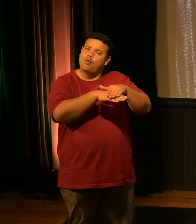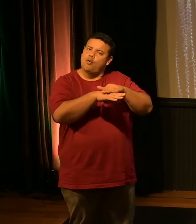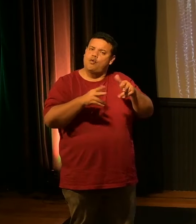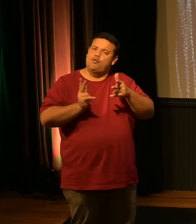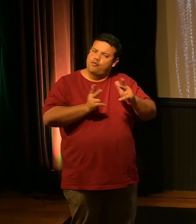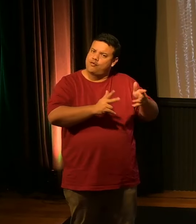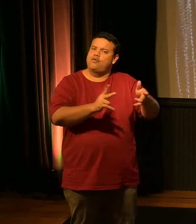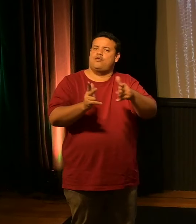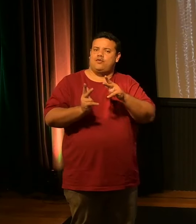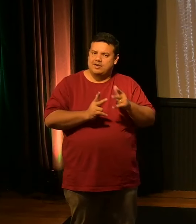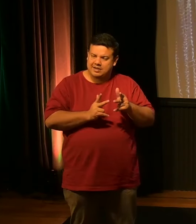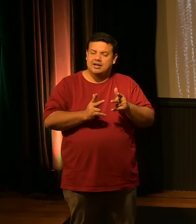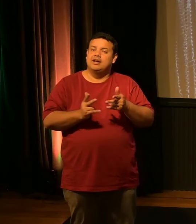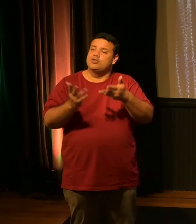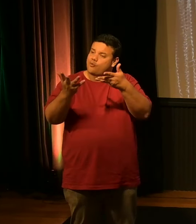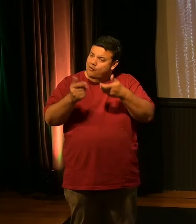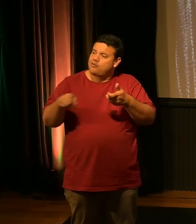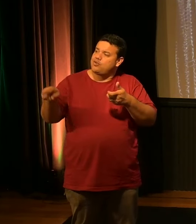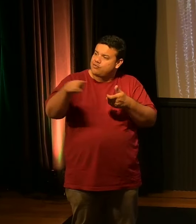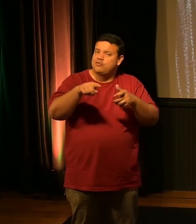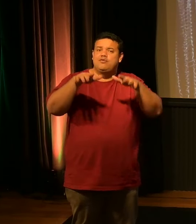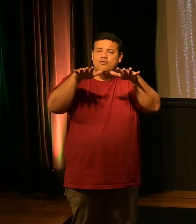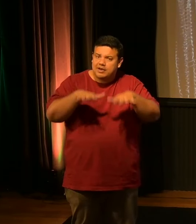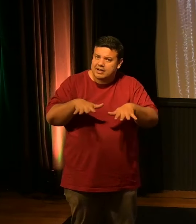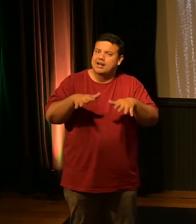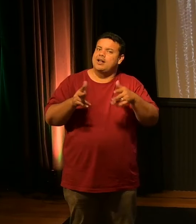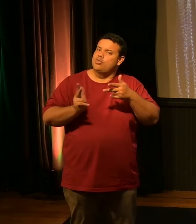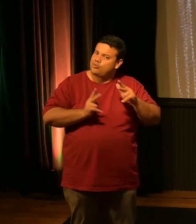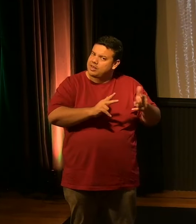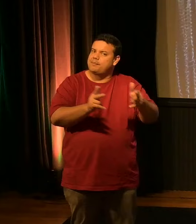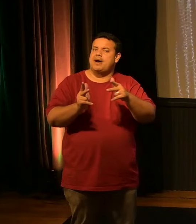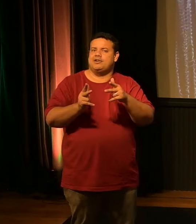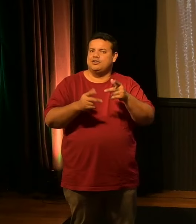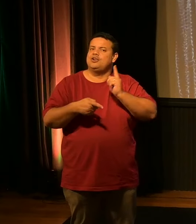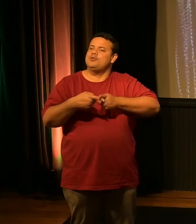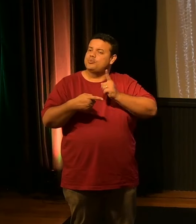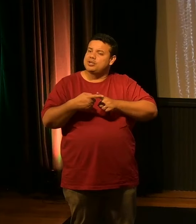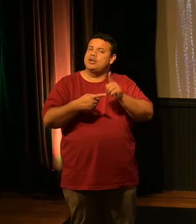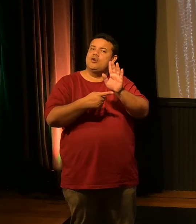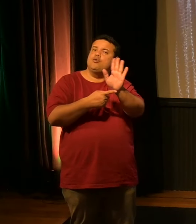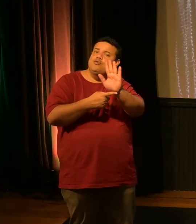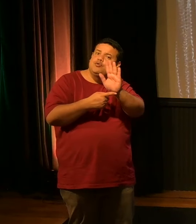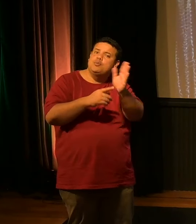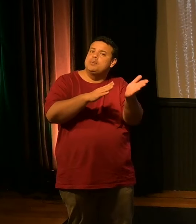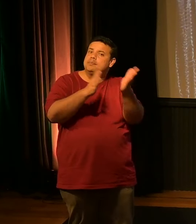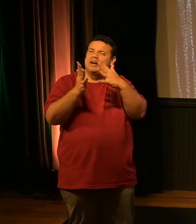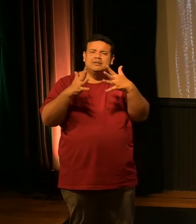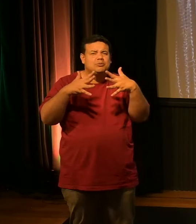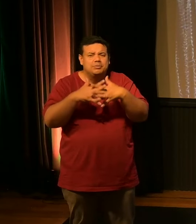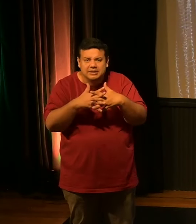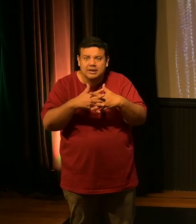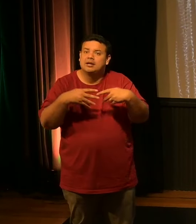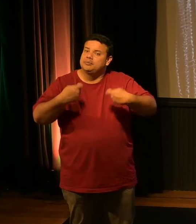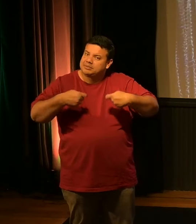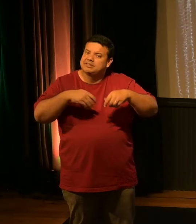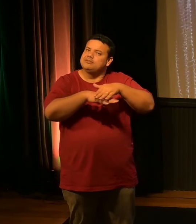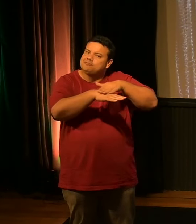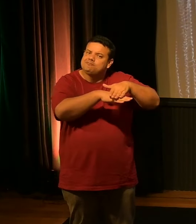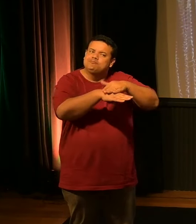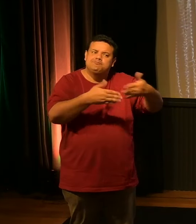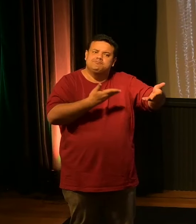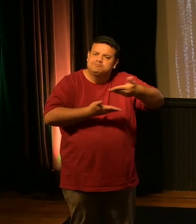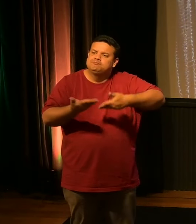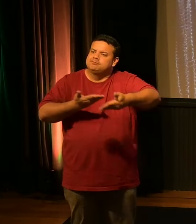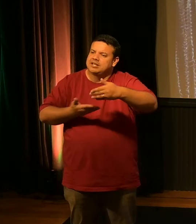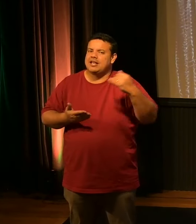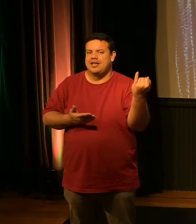porque todas essas complexidades dos filmes, eles também merecem esse calor de recepção ali, de conversa. É muito importante.